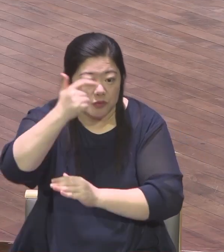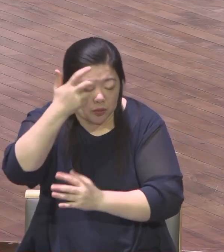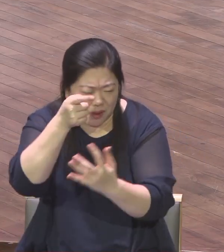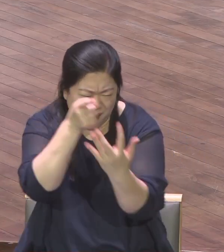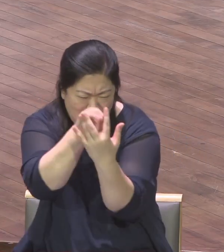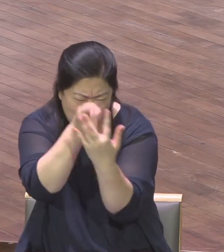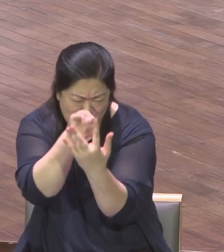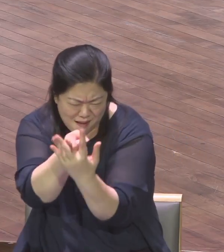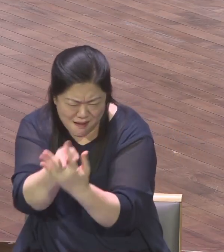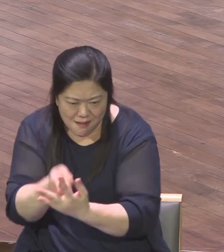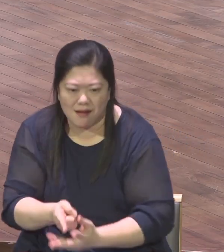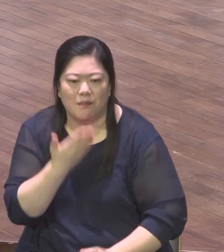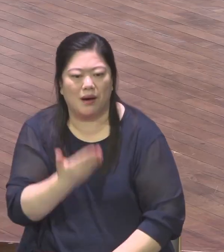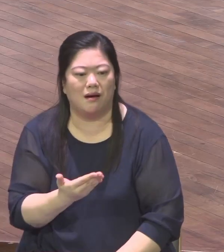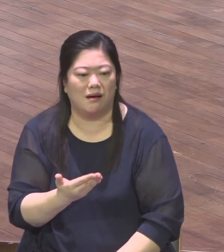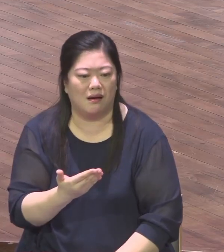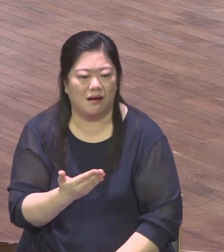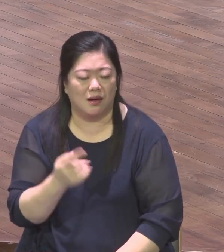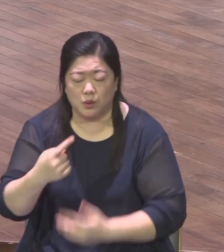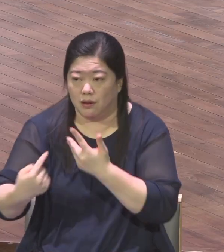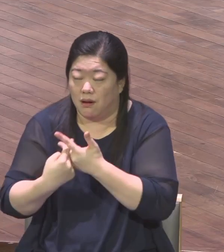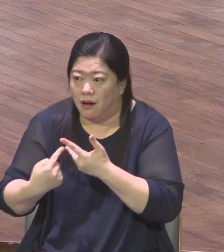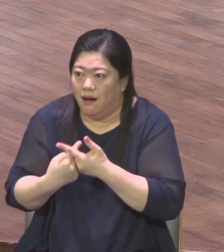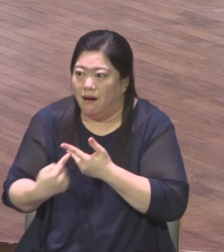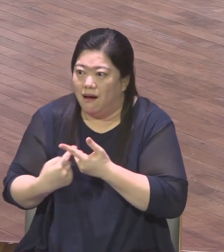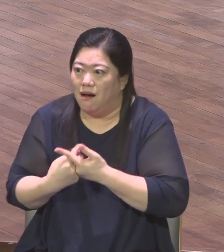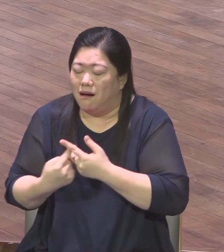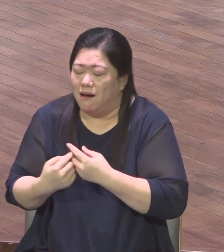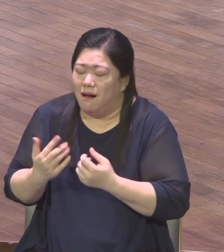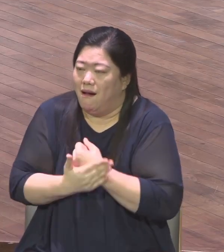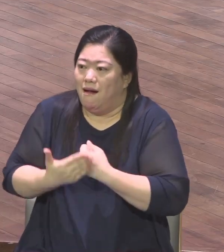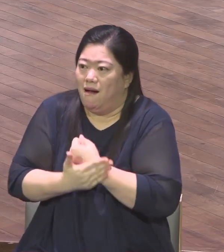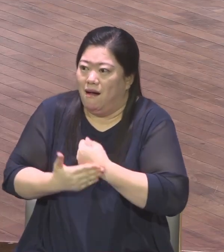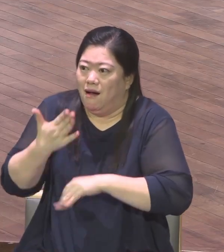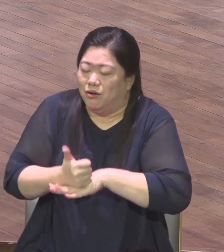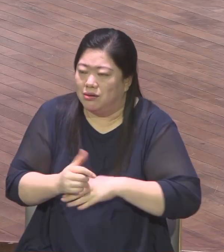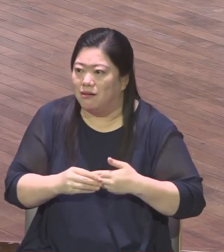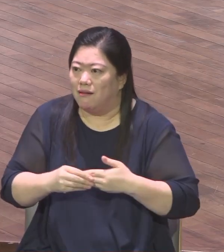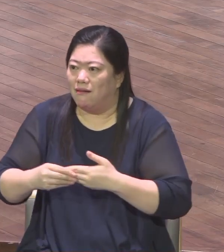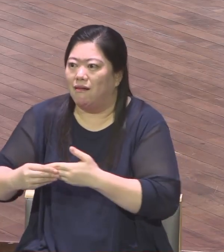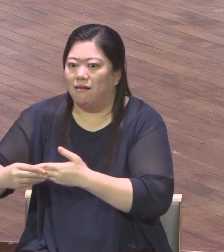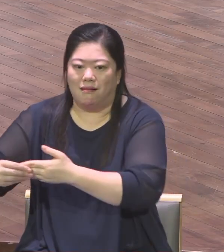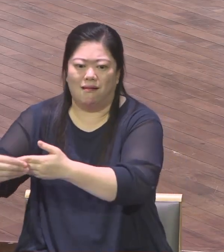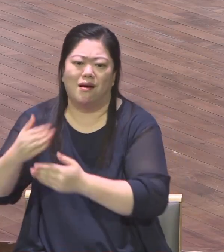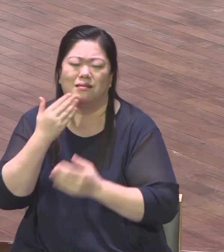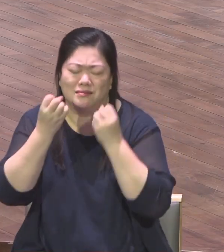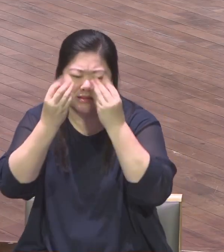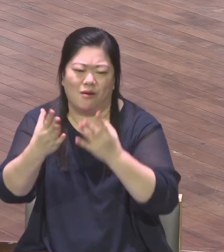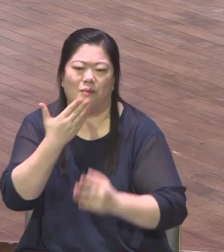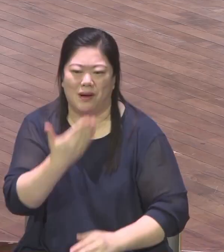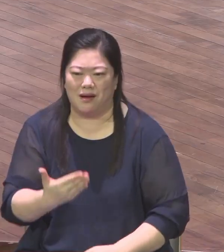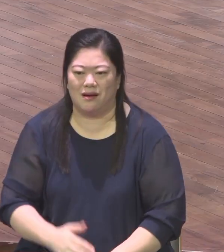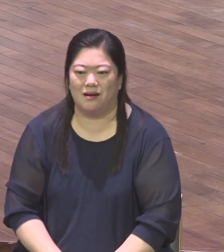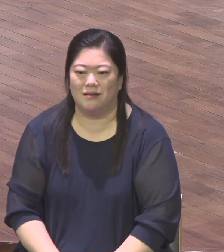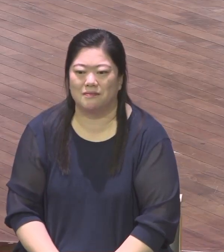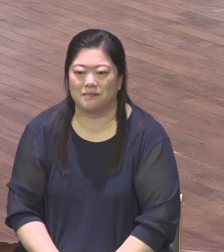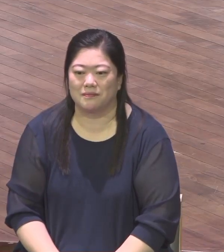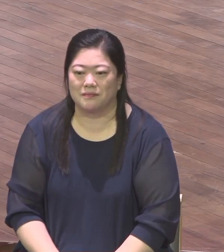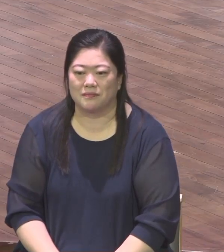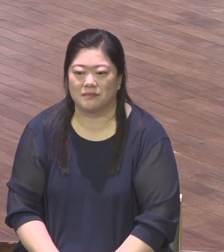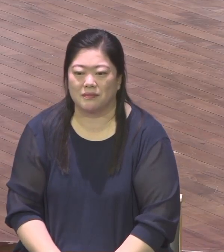참된 성공의 길로 인도해 주신다는 사실을 믿으시기 바랍니다. 그래서 어떤 상황